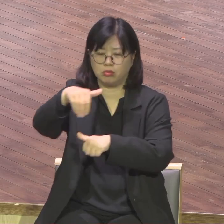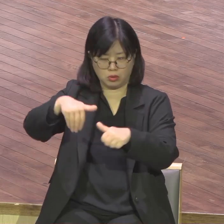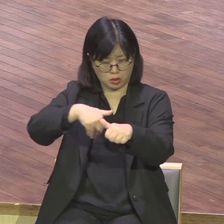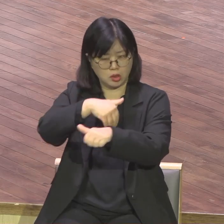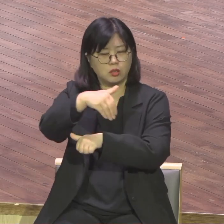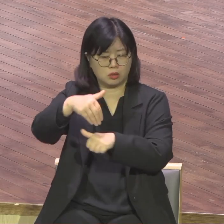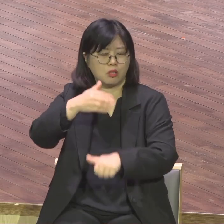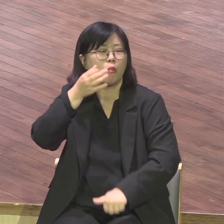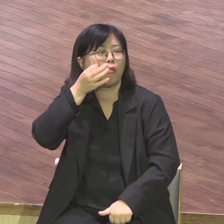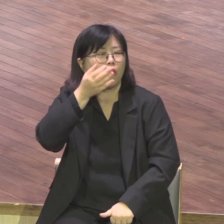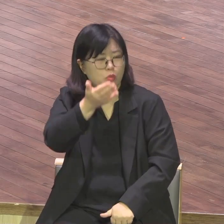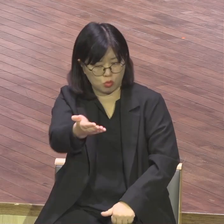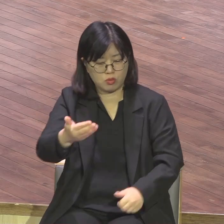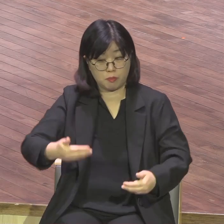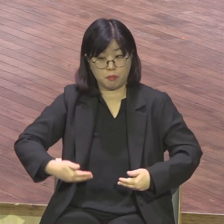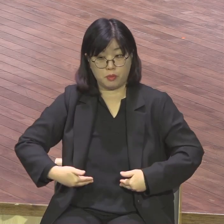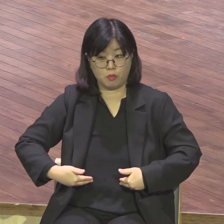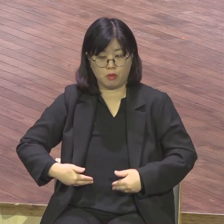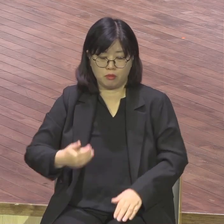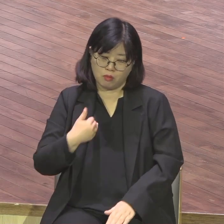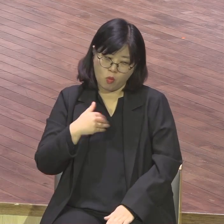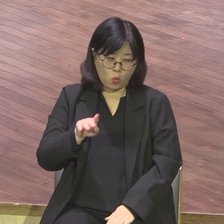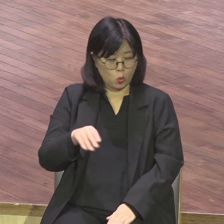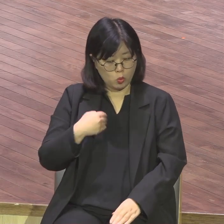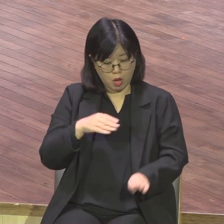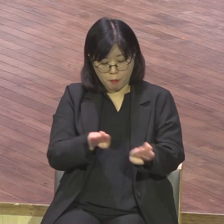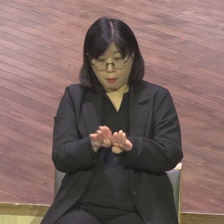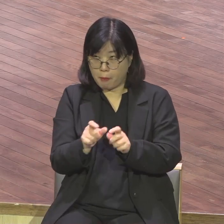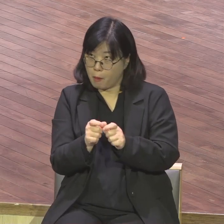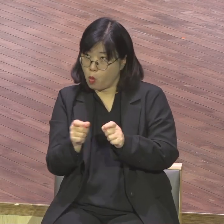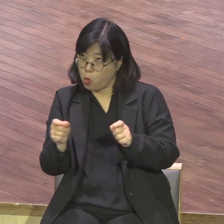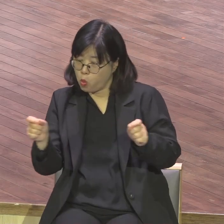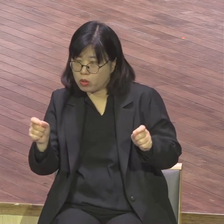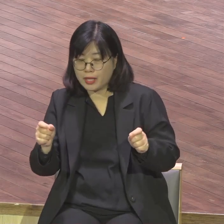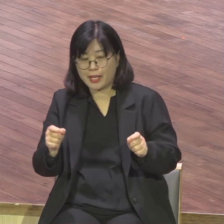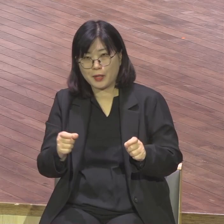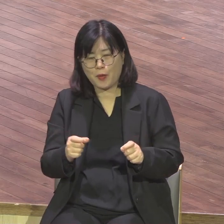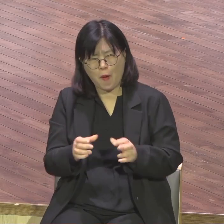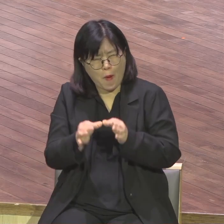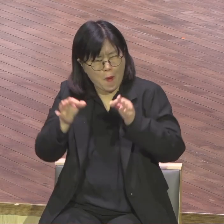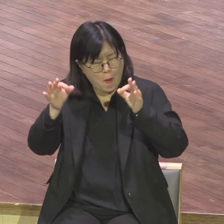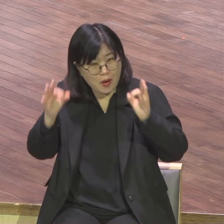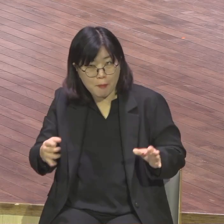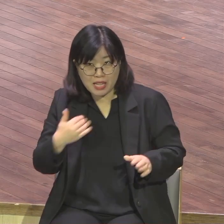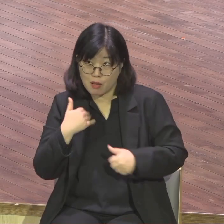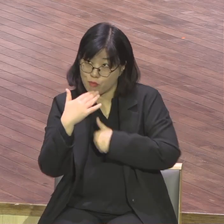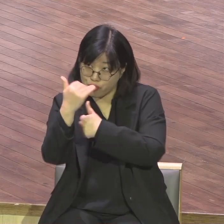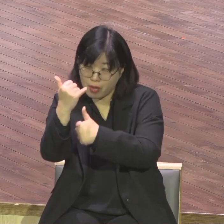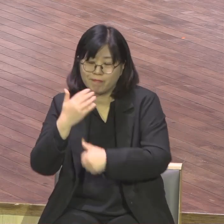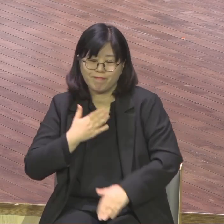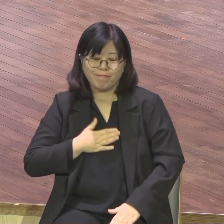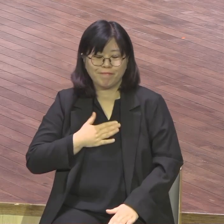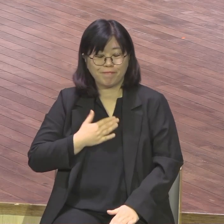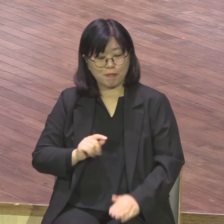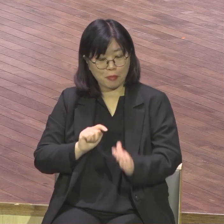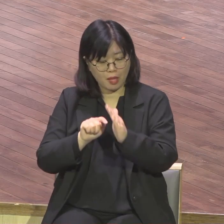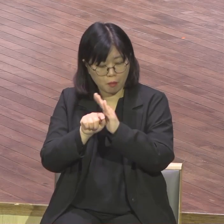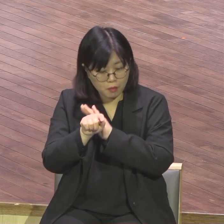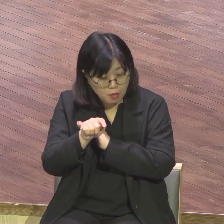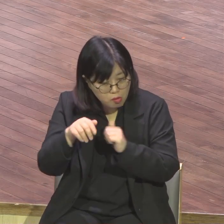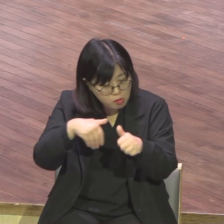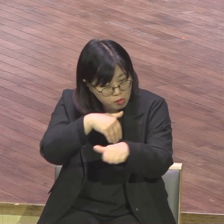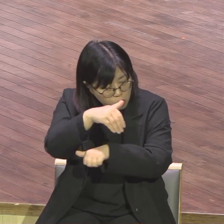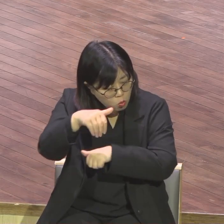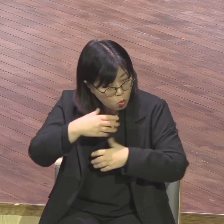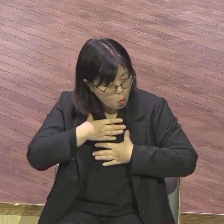편안하다. 어? 전에 못 느꼈던 참 평안. 여기 모든 성도들 사도 바울이 언급한